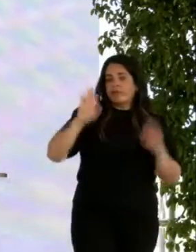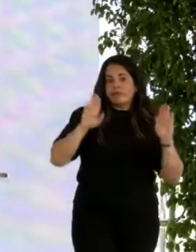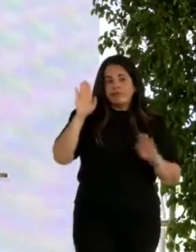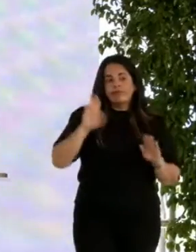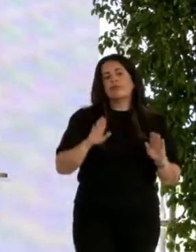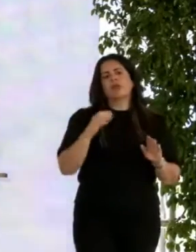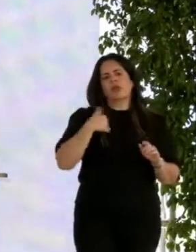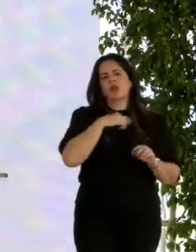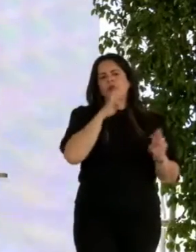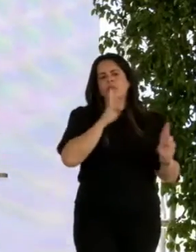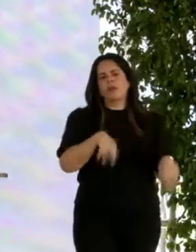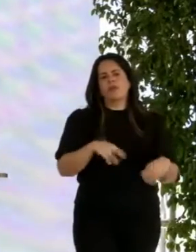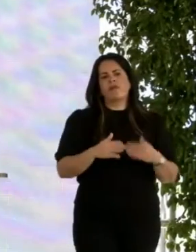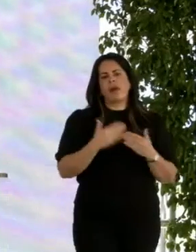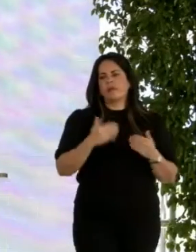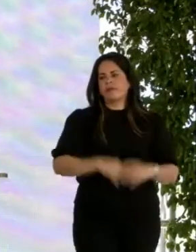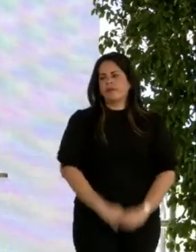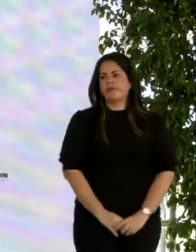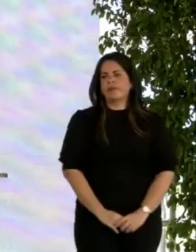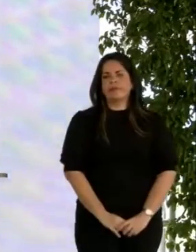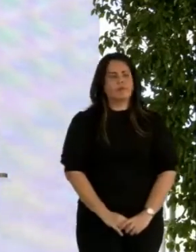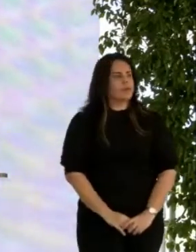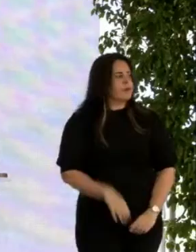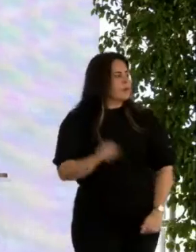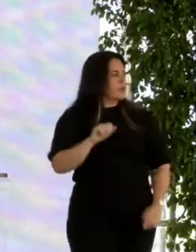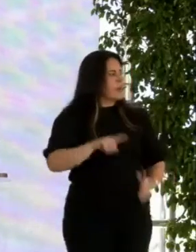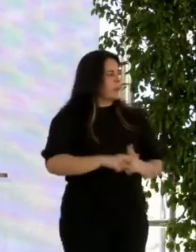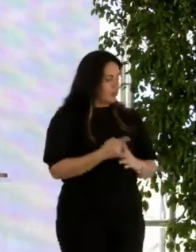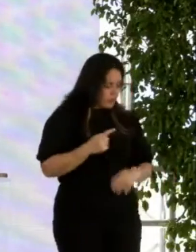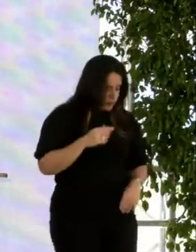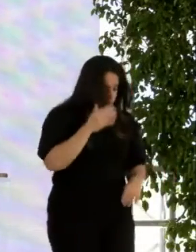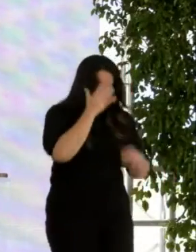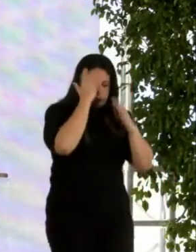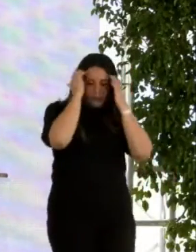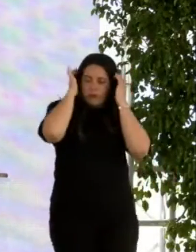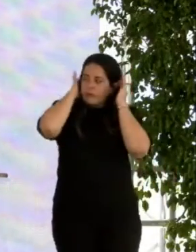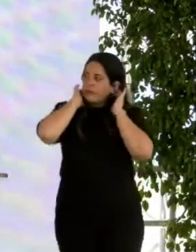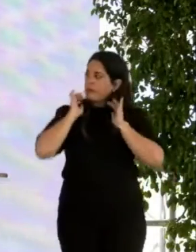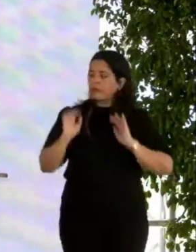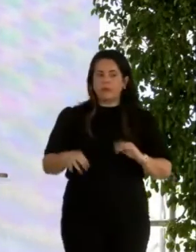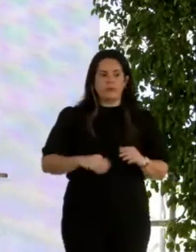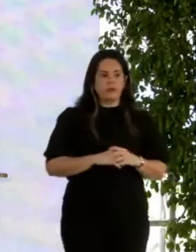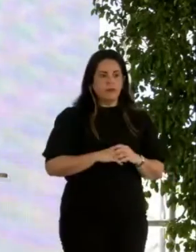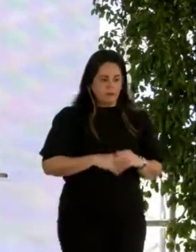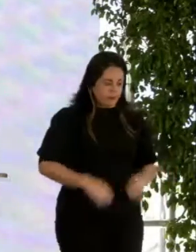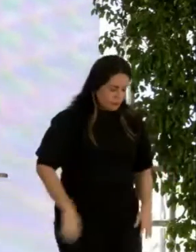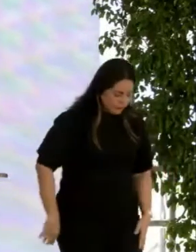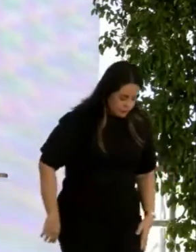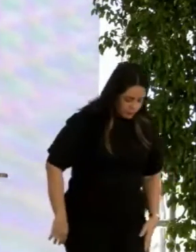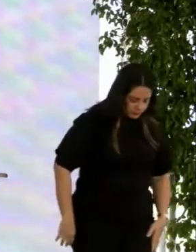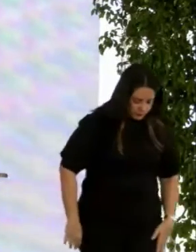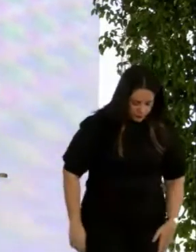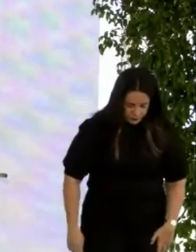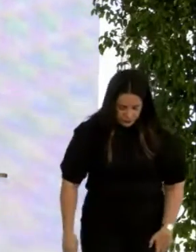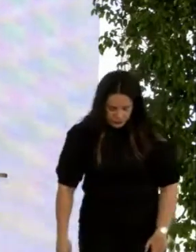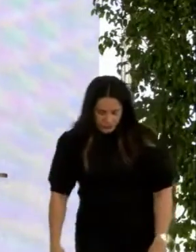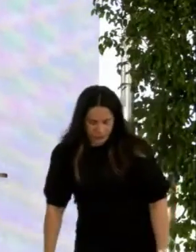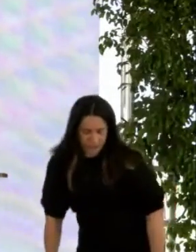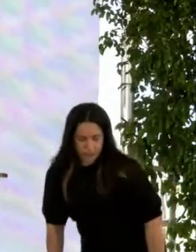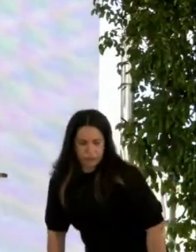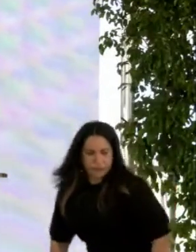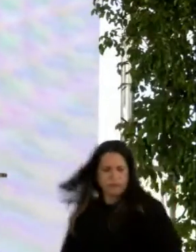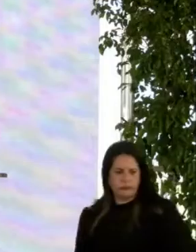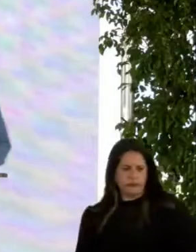algo rapidito. Y vamos a comenzar, hola, vamos a comenzar entonces con las preguntas del tema. Tengo por aquí